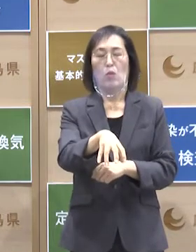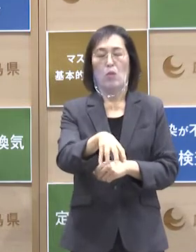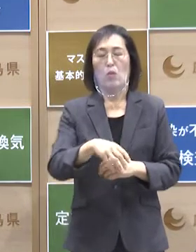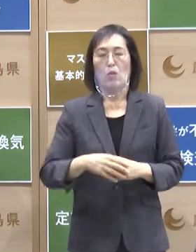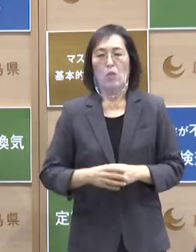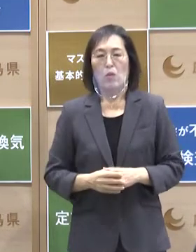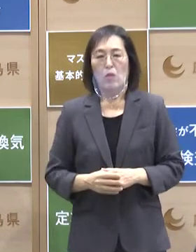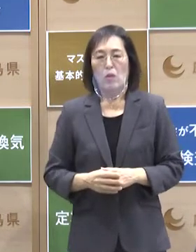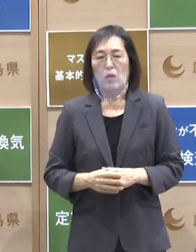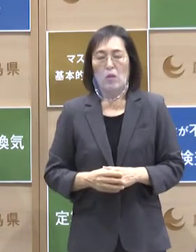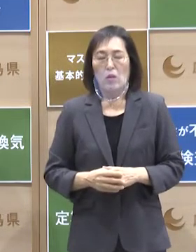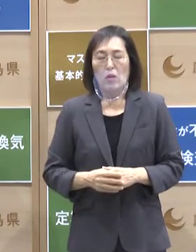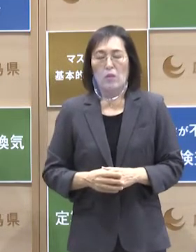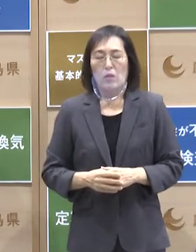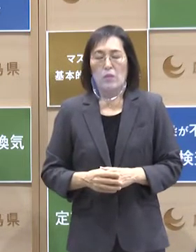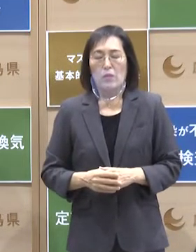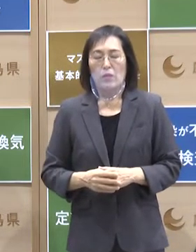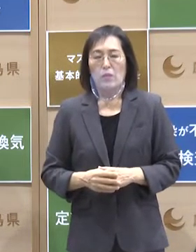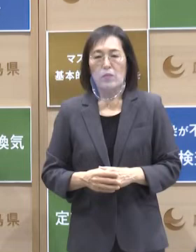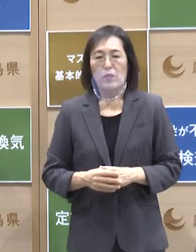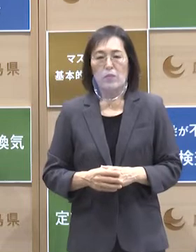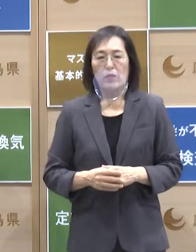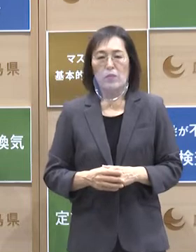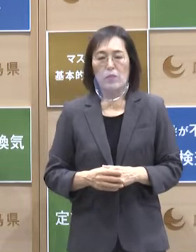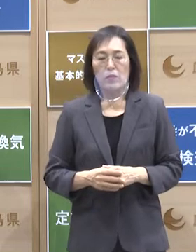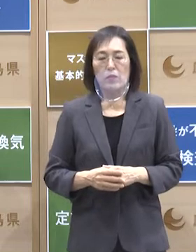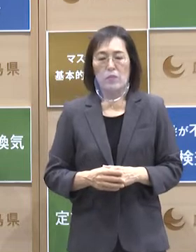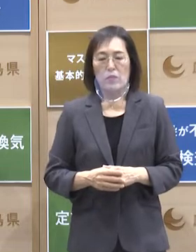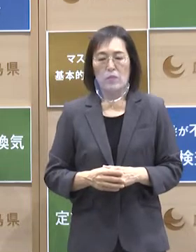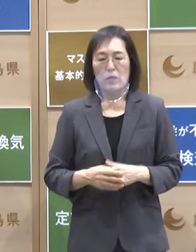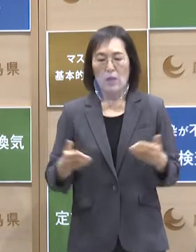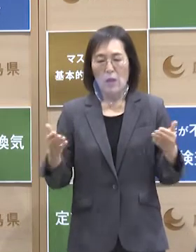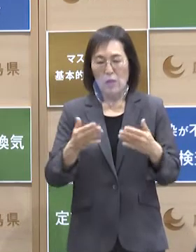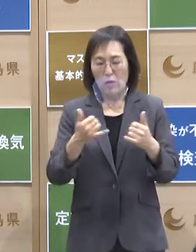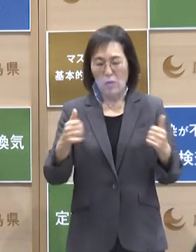、でこれに伴ってですね、雇